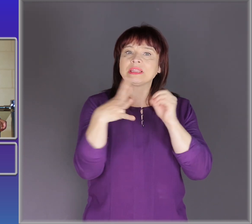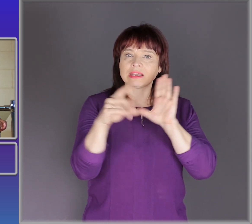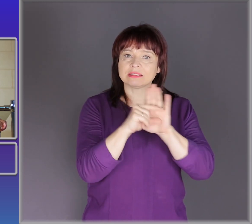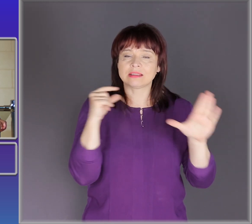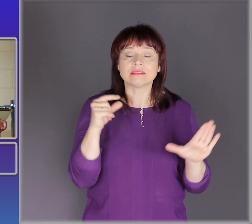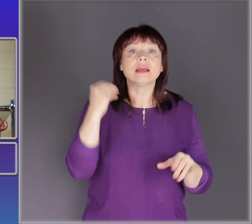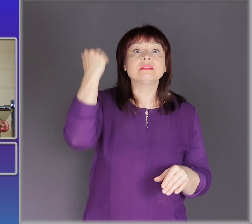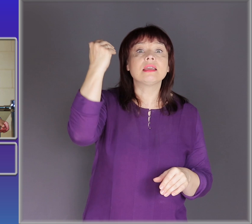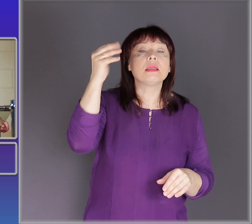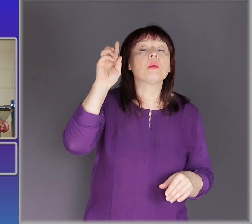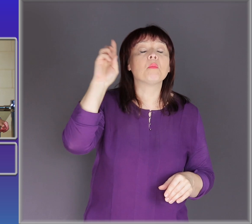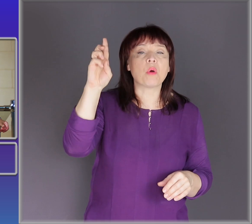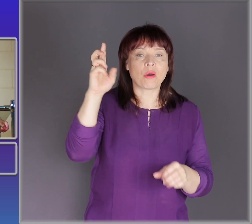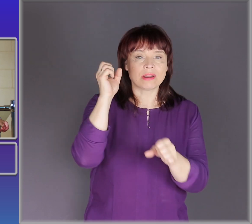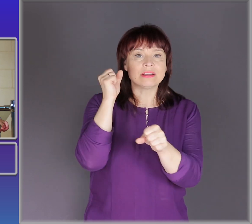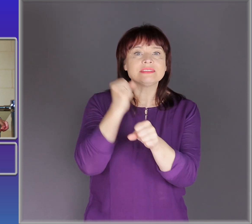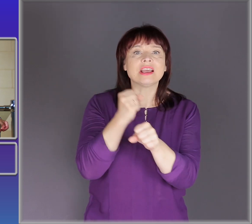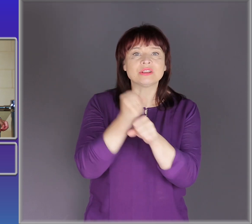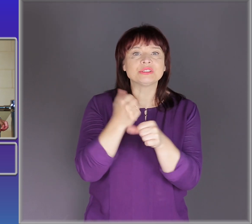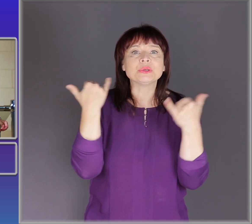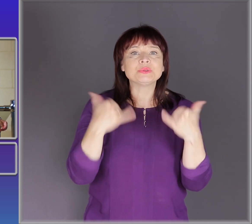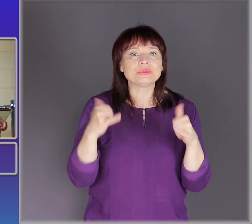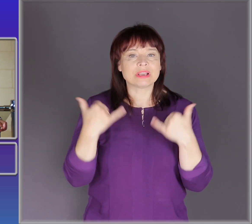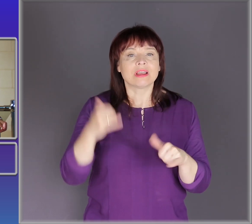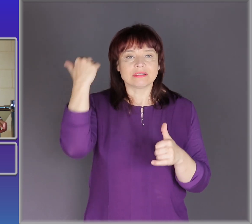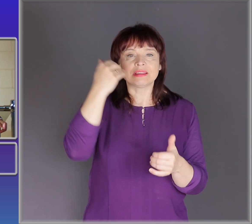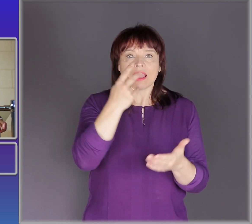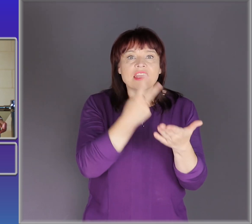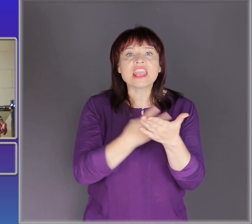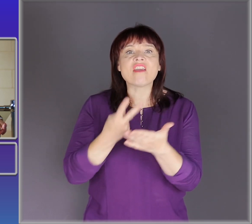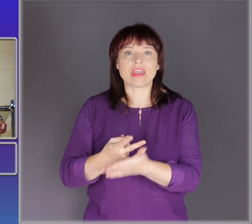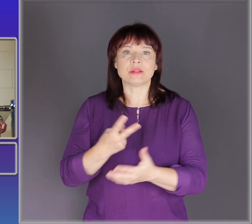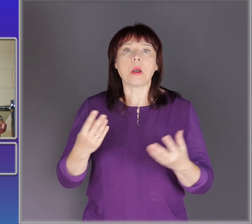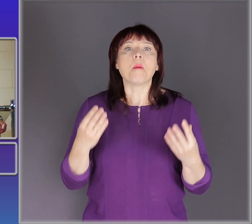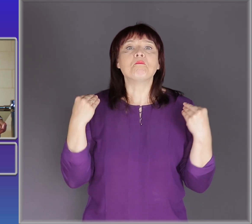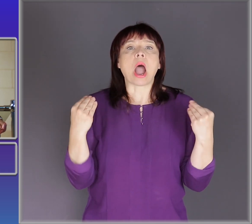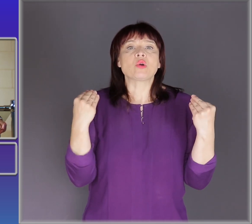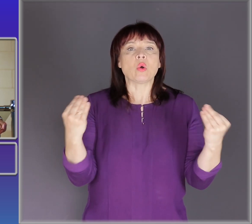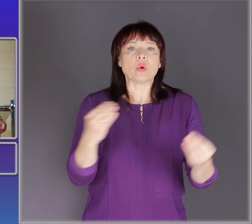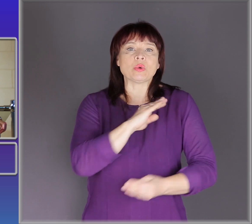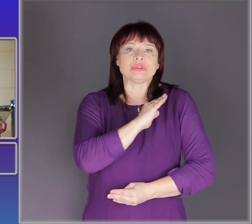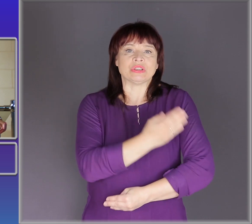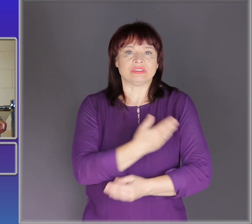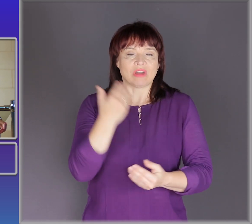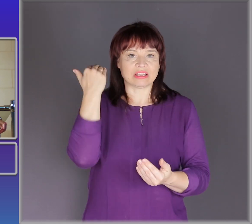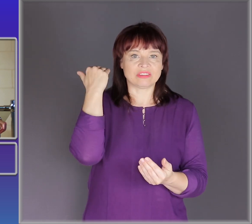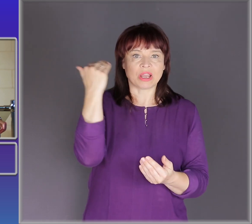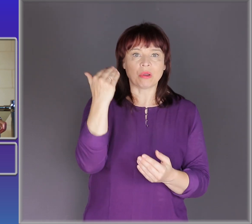15-м стихе ты бог творящий чудеса ты evil могущество свое среди